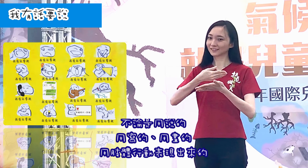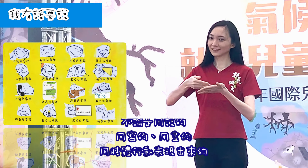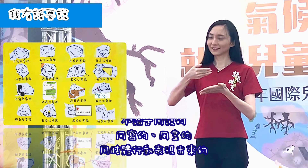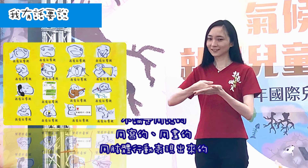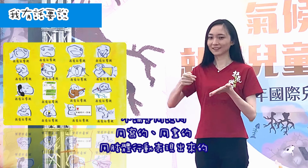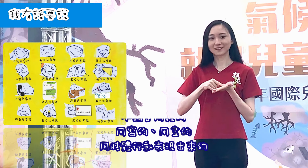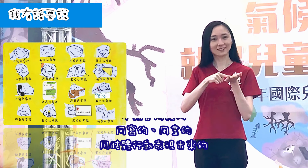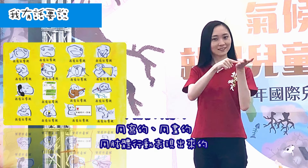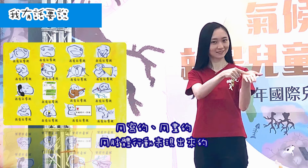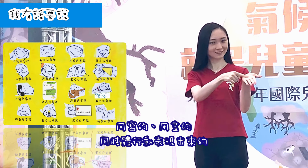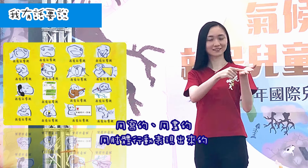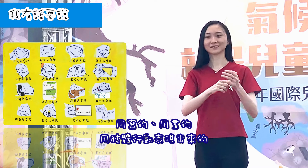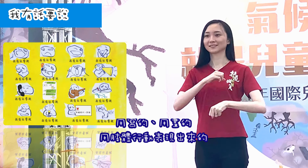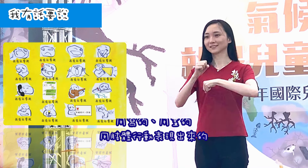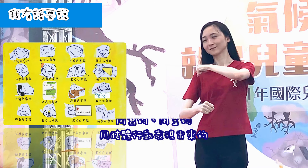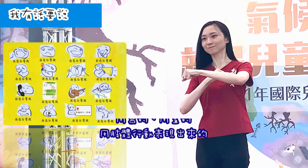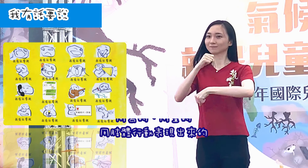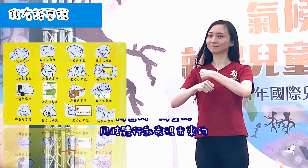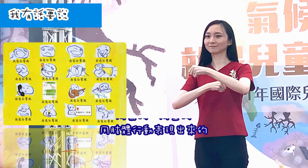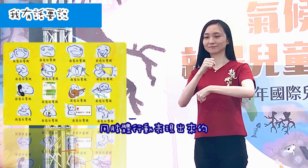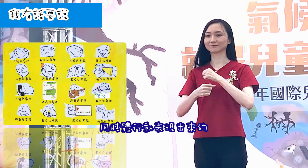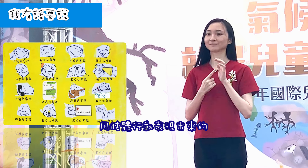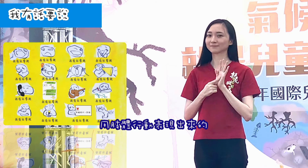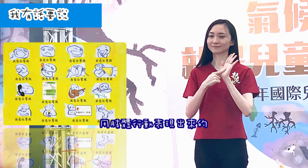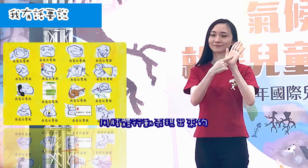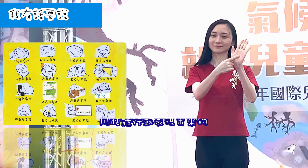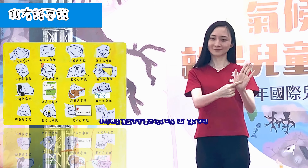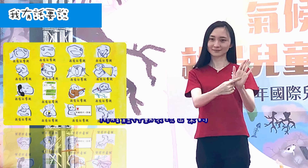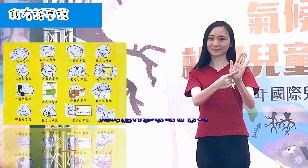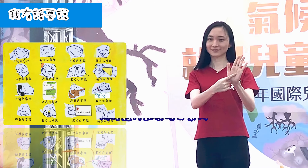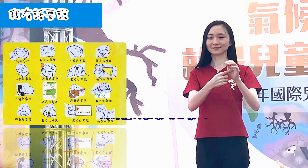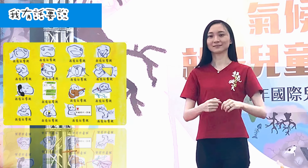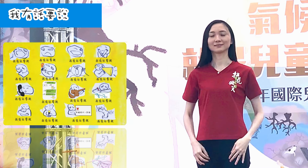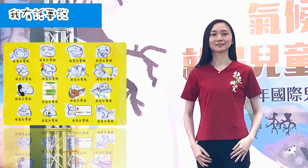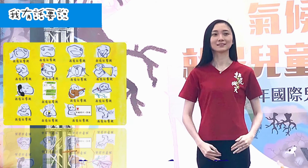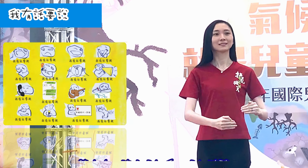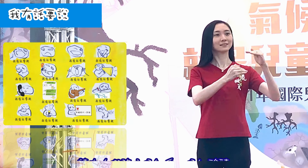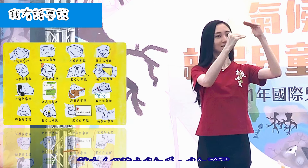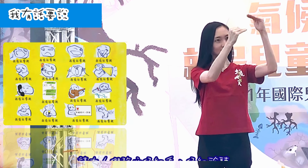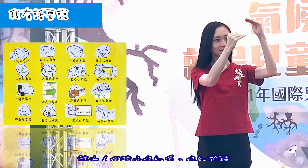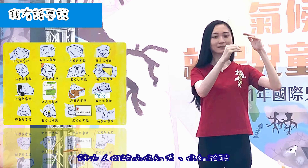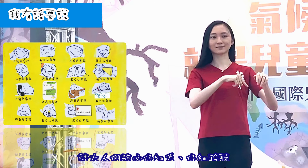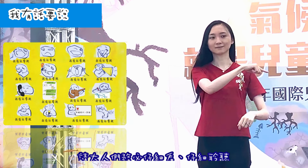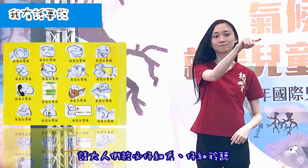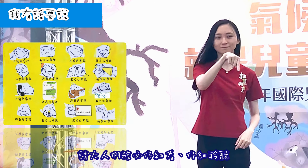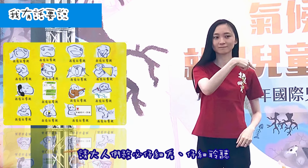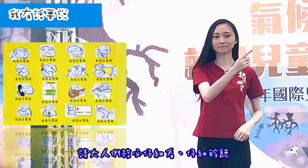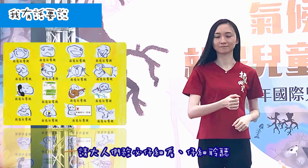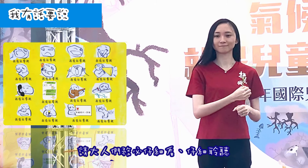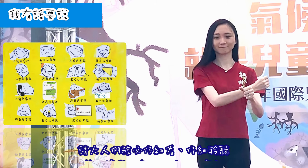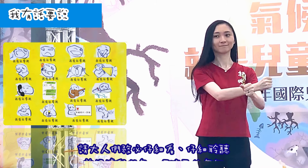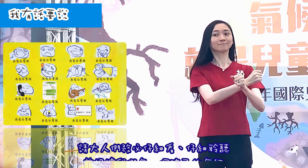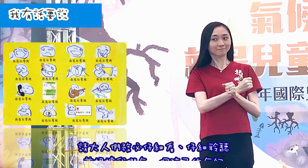用画的、用肢体行动表现出来的， 请大人们务必仔细